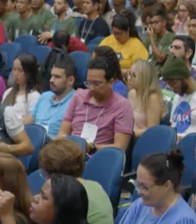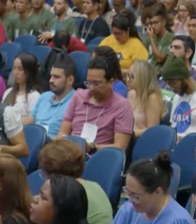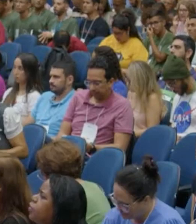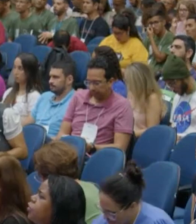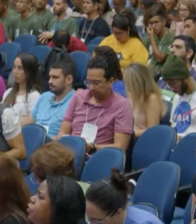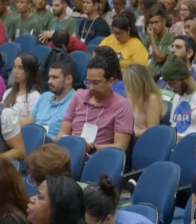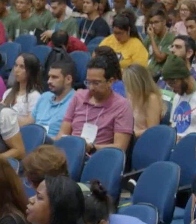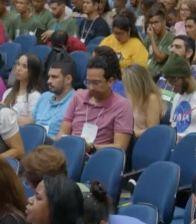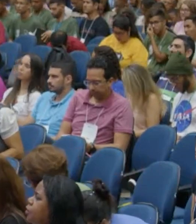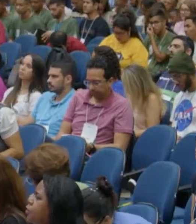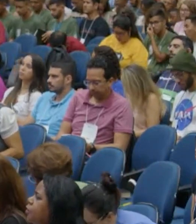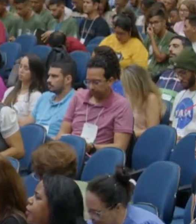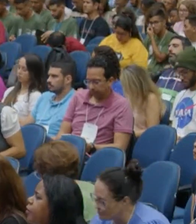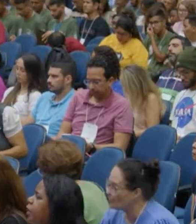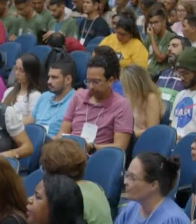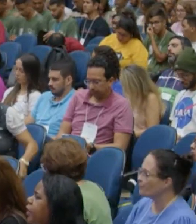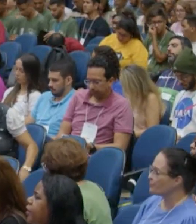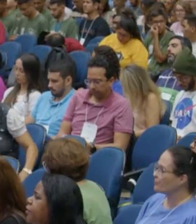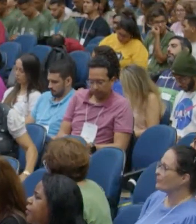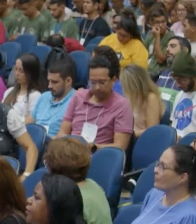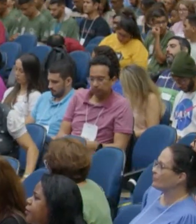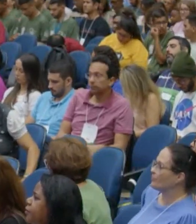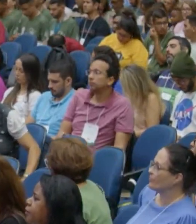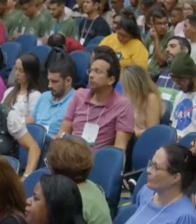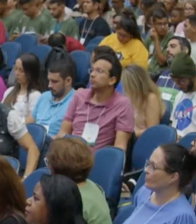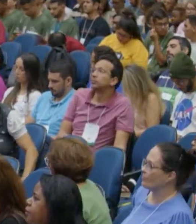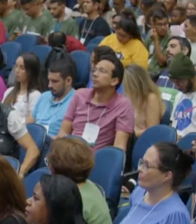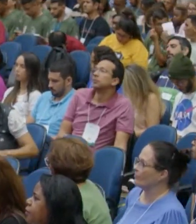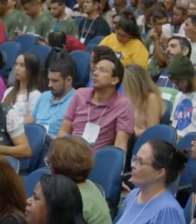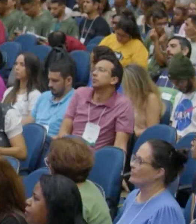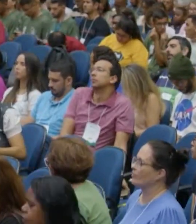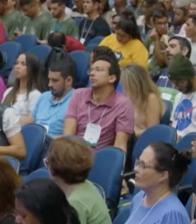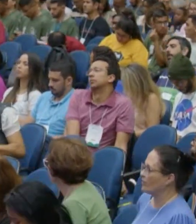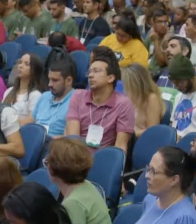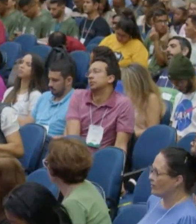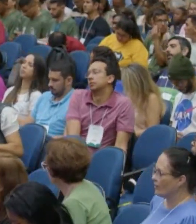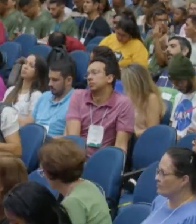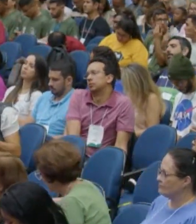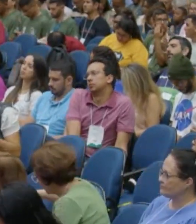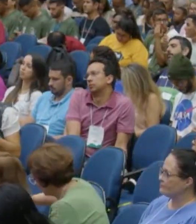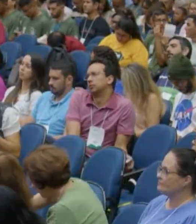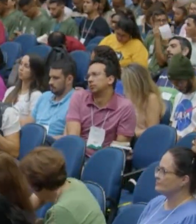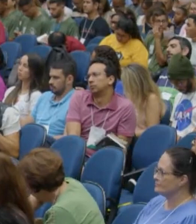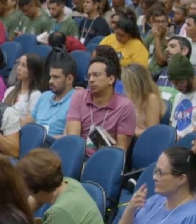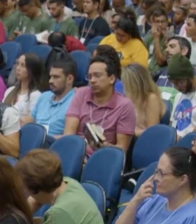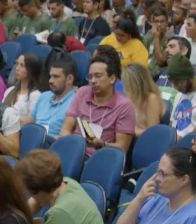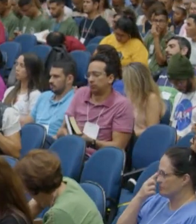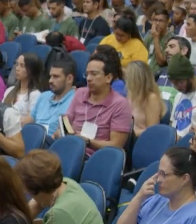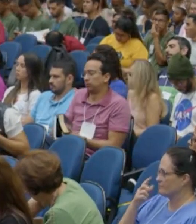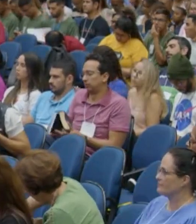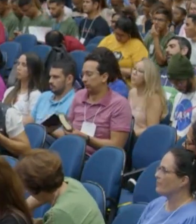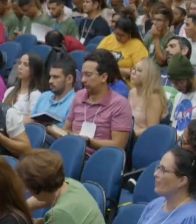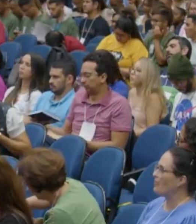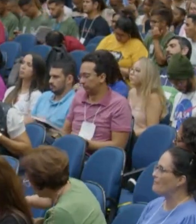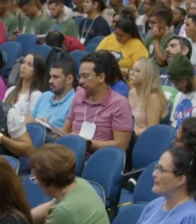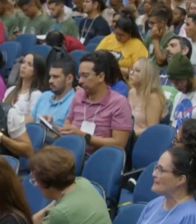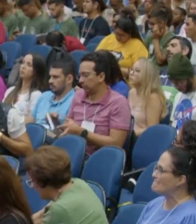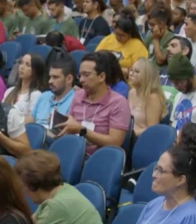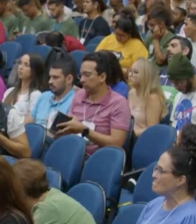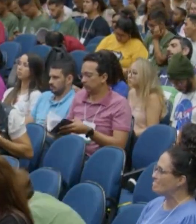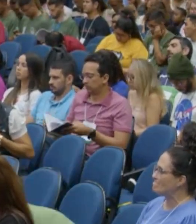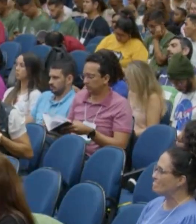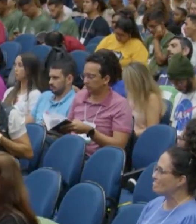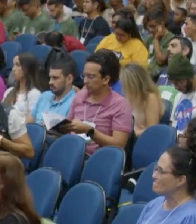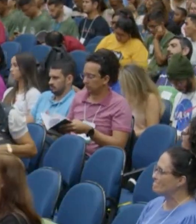Espírito. A leitura da Bíblia é Efésios capítulo 2, versículos de